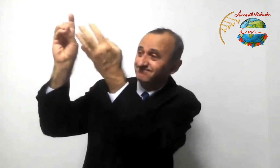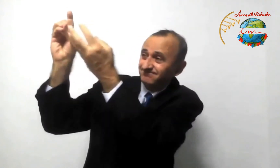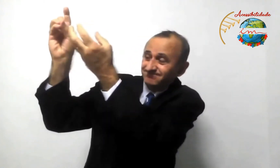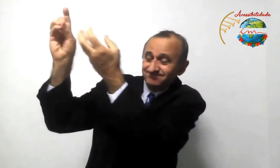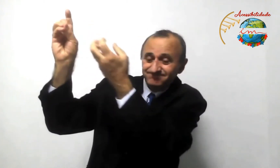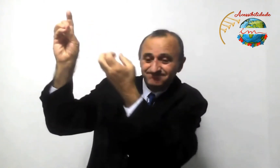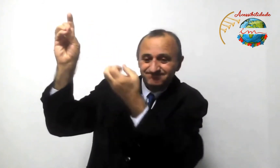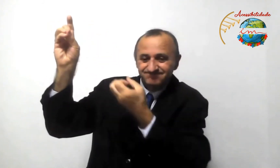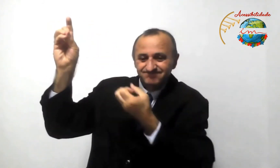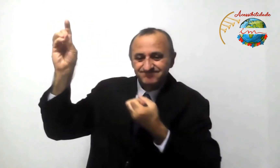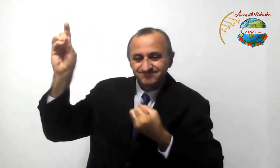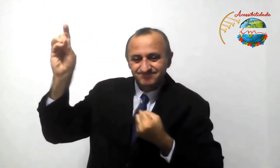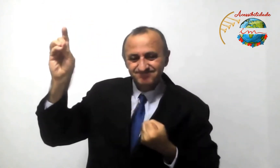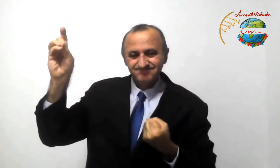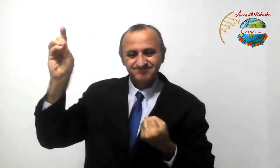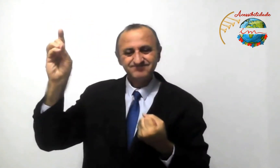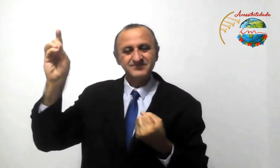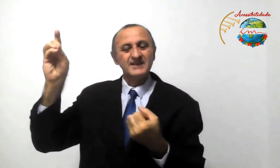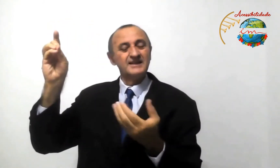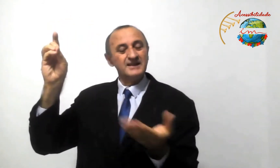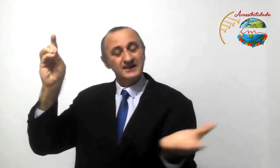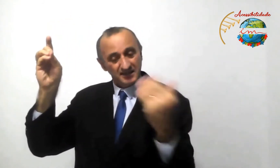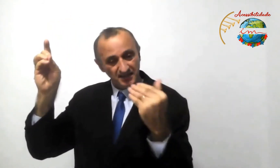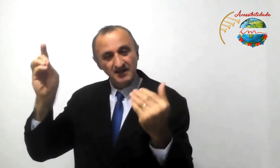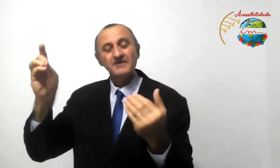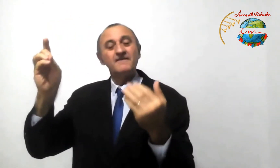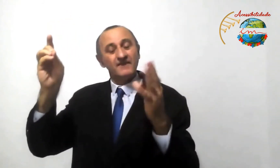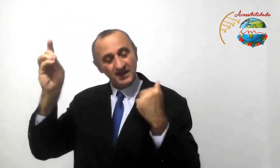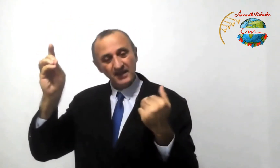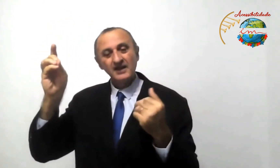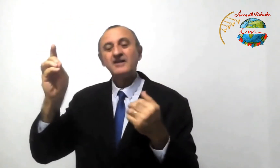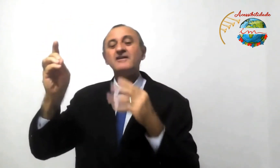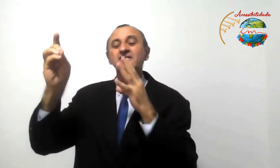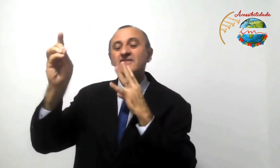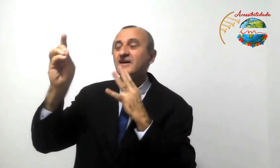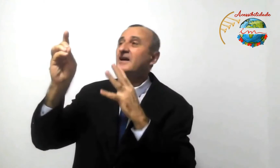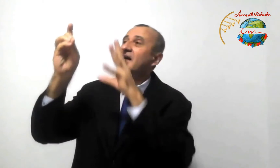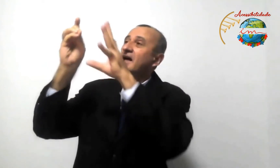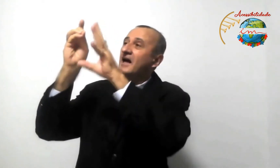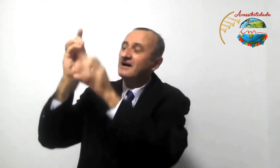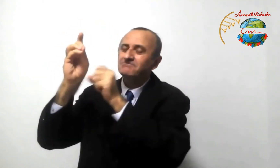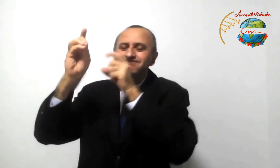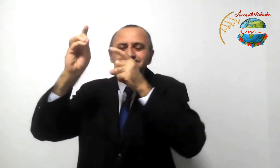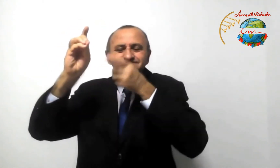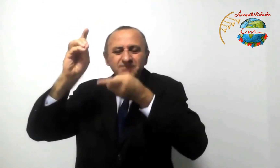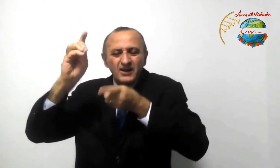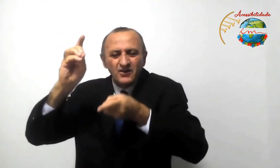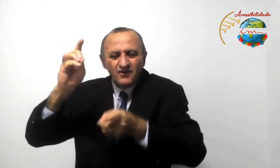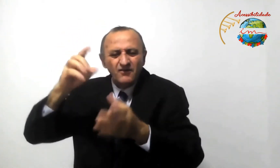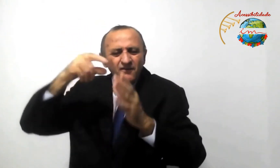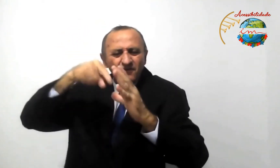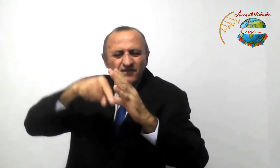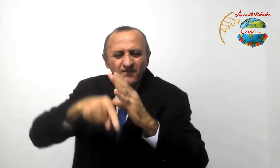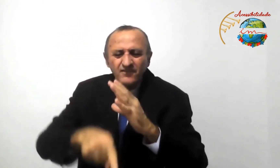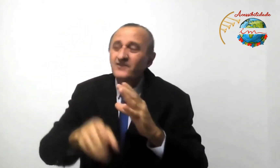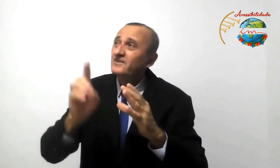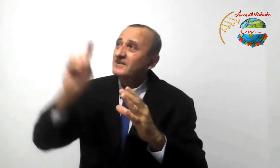conhecer mais desse amor, tomar posse desse amor de Deus. E Deus te convida para isso também, para conhecer mais desse amor, desse